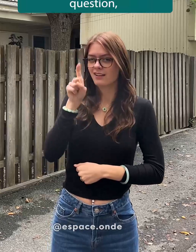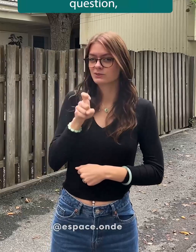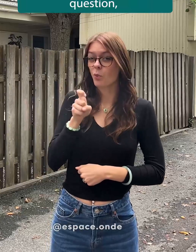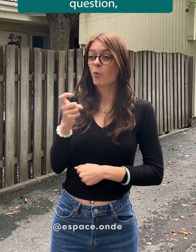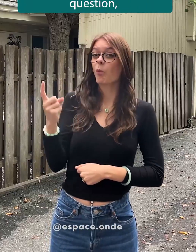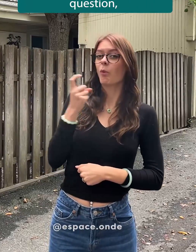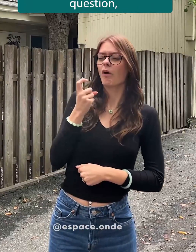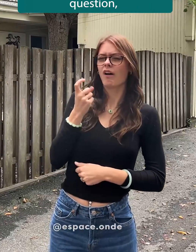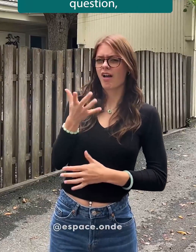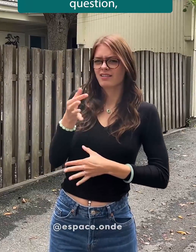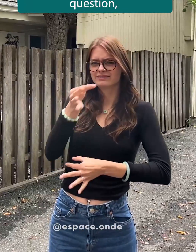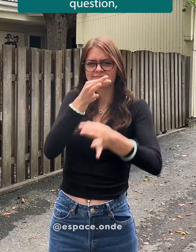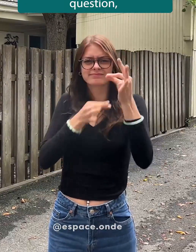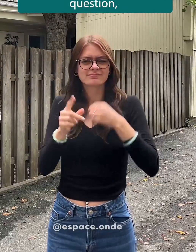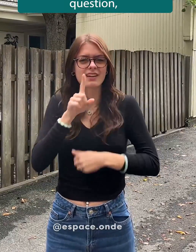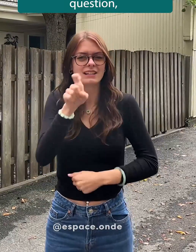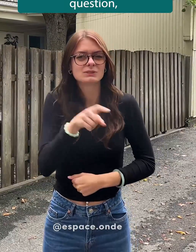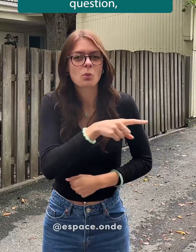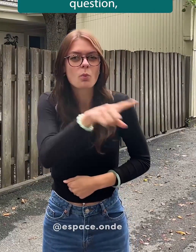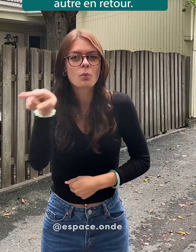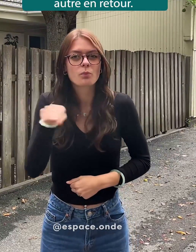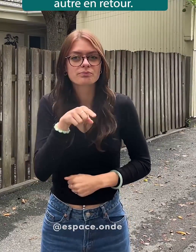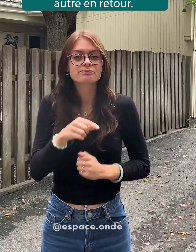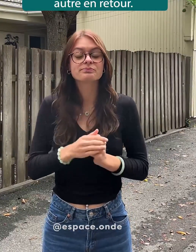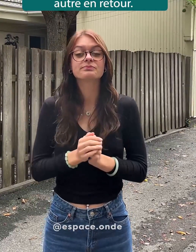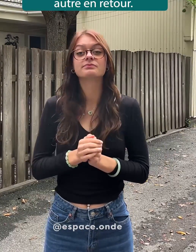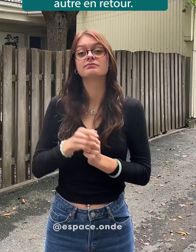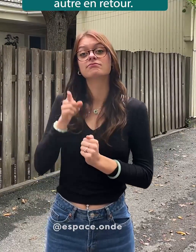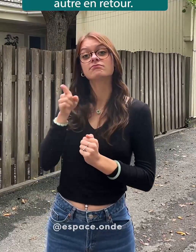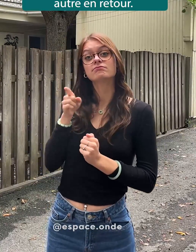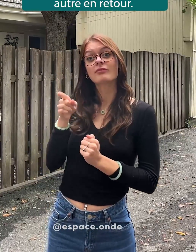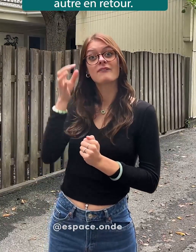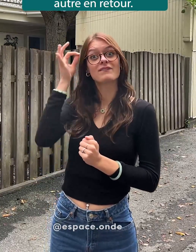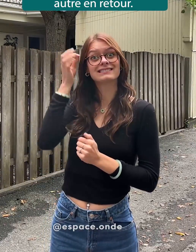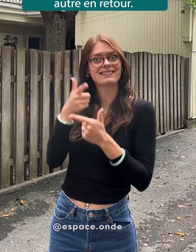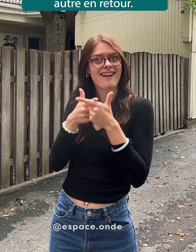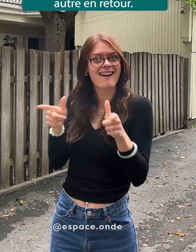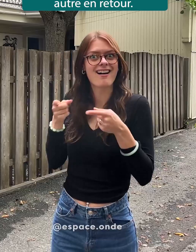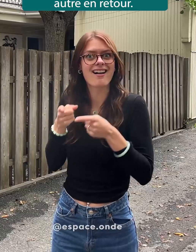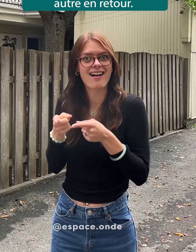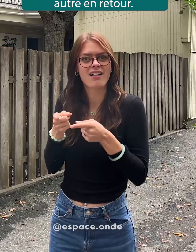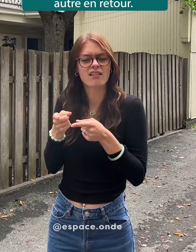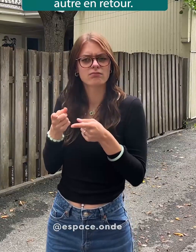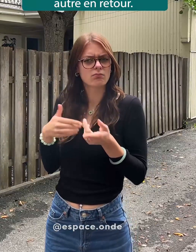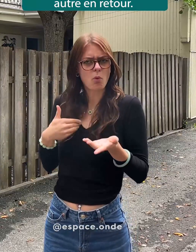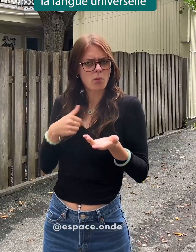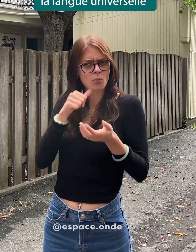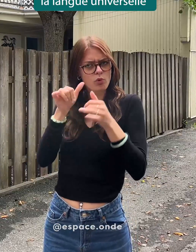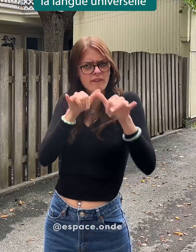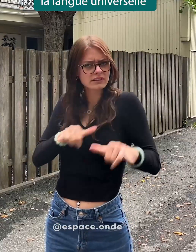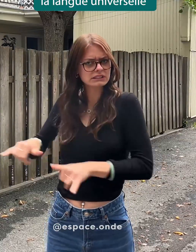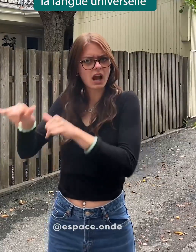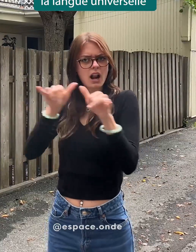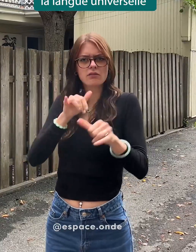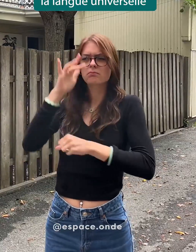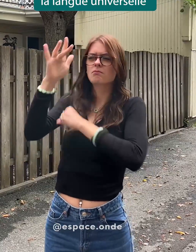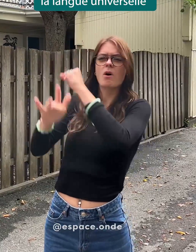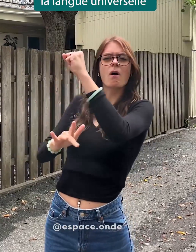Donc, pour répondre à votre question, on veut vous en poser une autre en retour. Pourquoi est-ce que le français n'est pas la